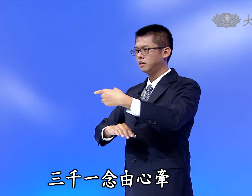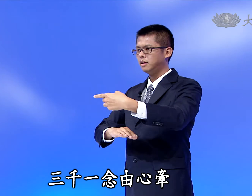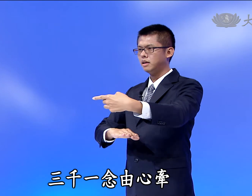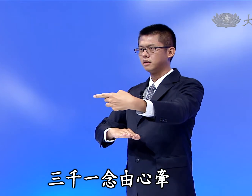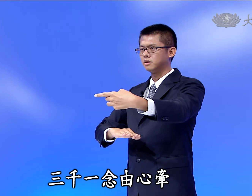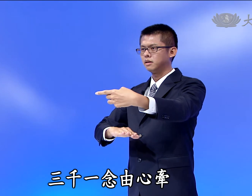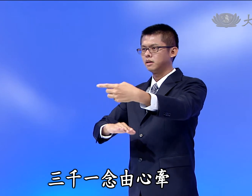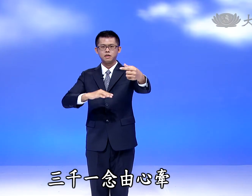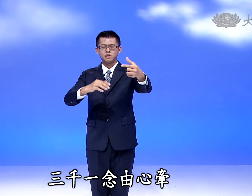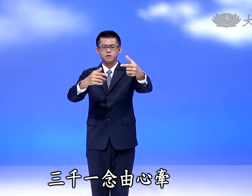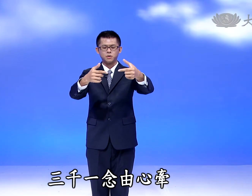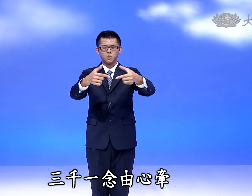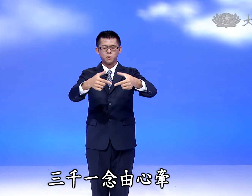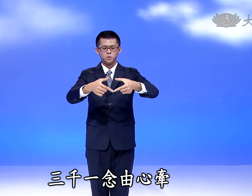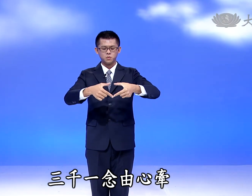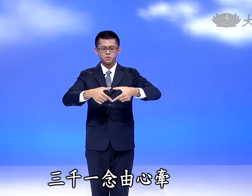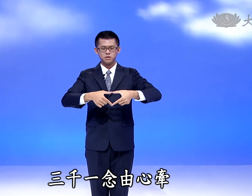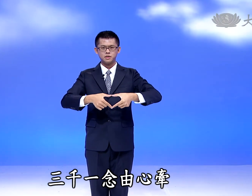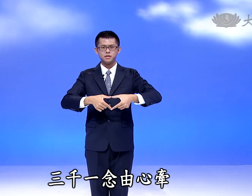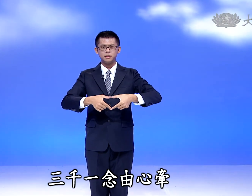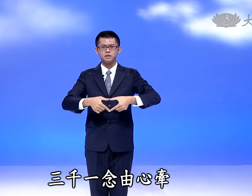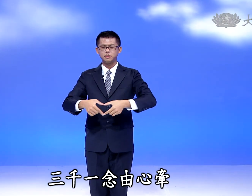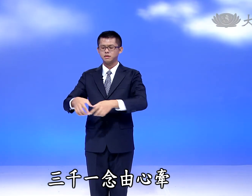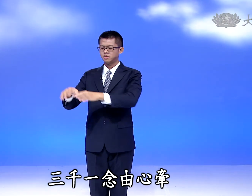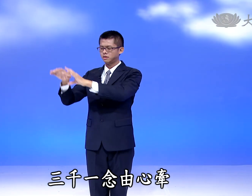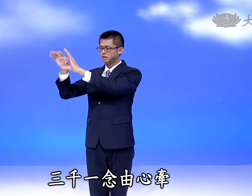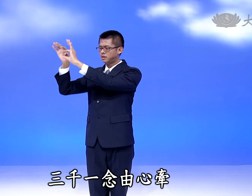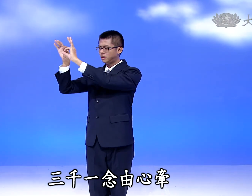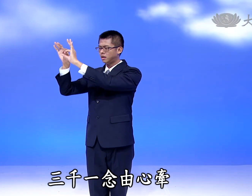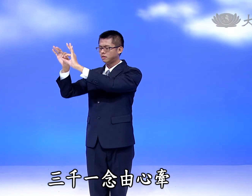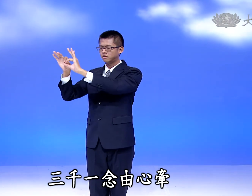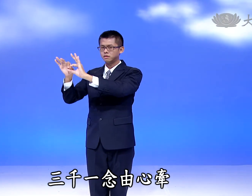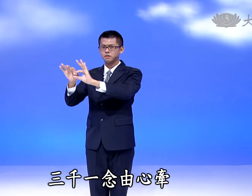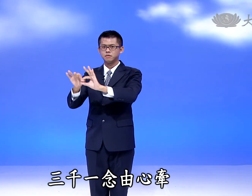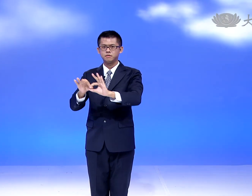念由心牵。